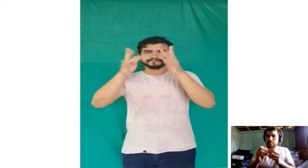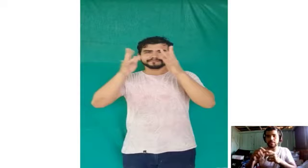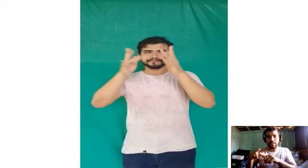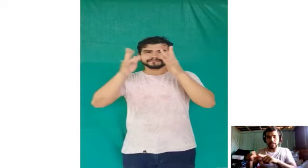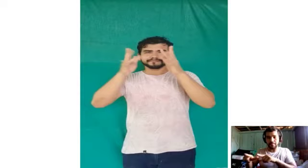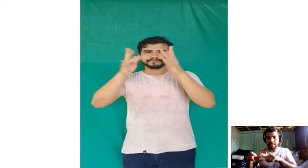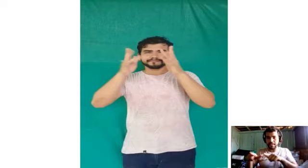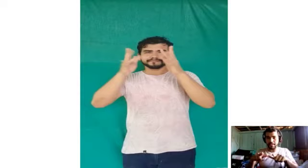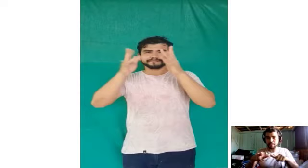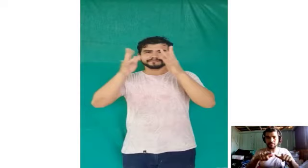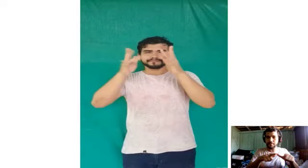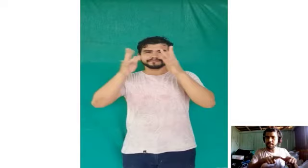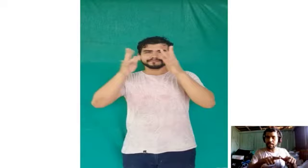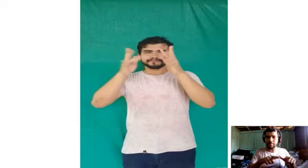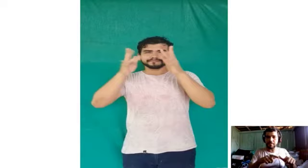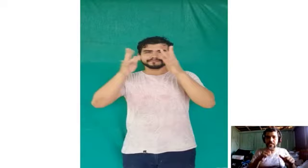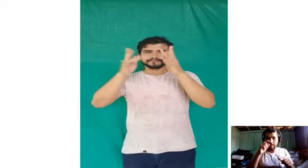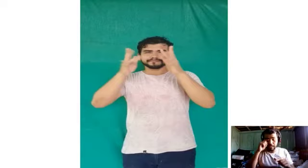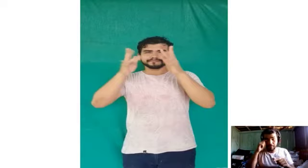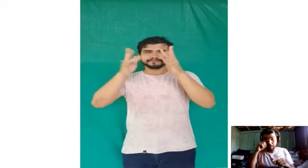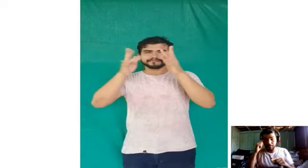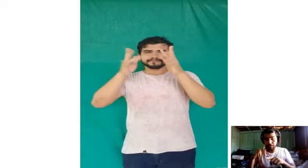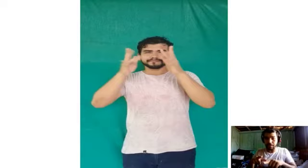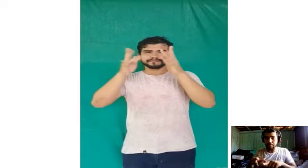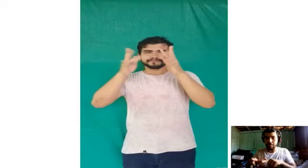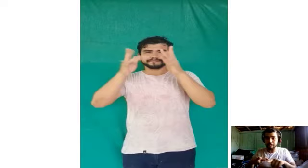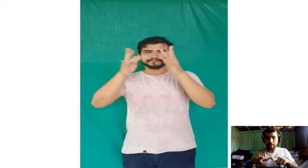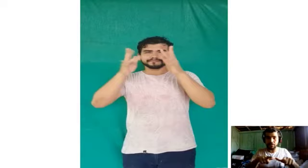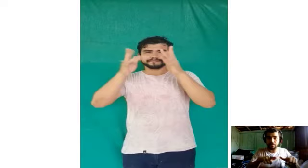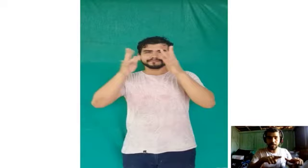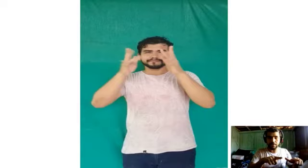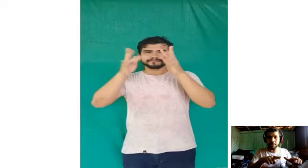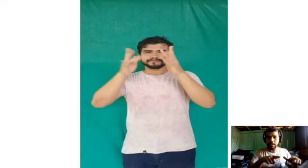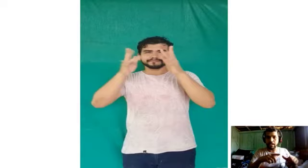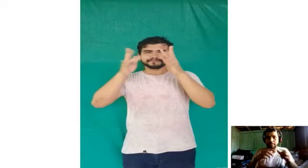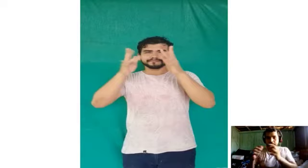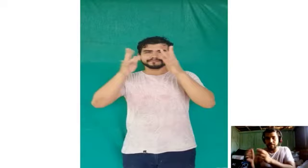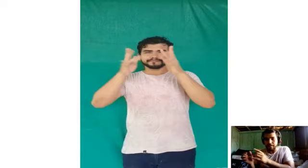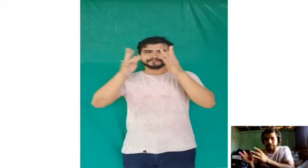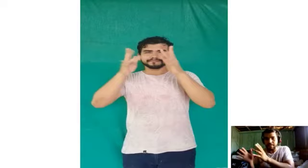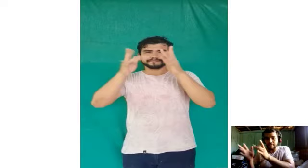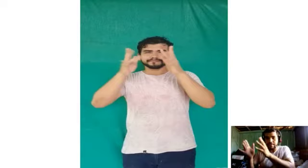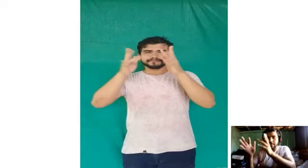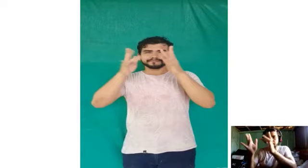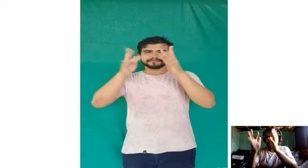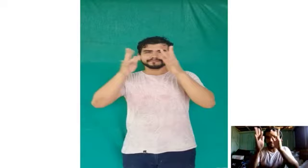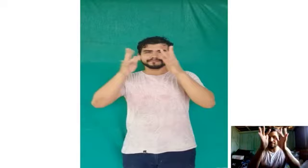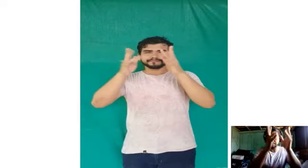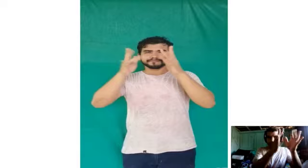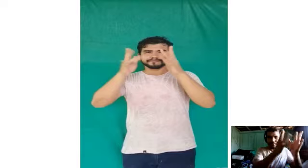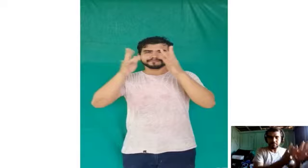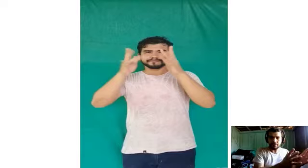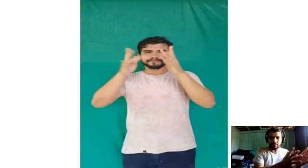tudo, trabalho. E perceba que ele faz um pouquinho assim, um trabalho correndo, e depois ele faz esse sinal aqui,